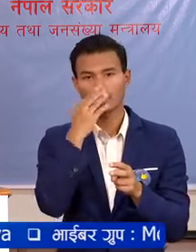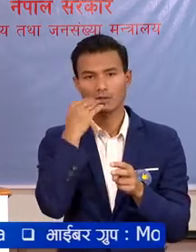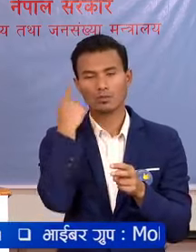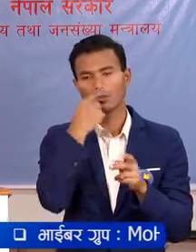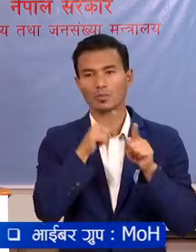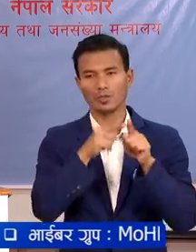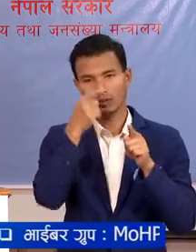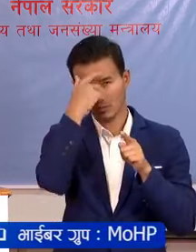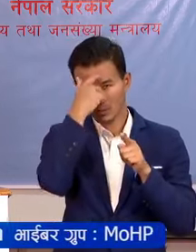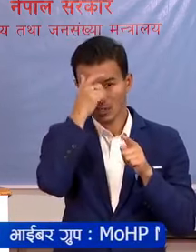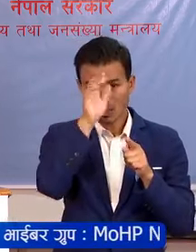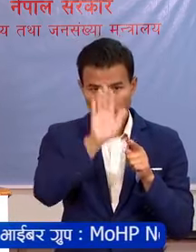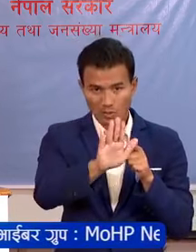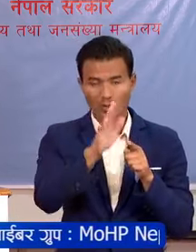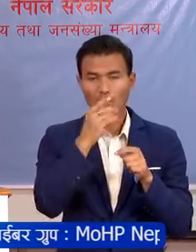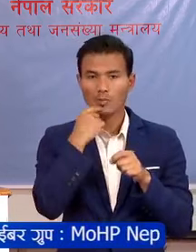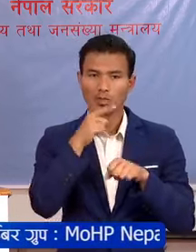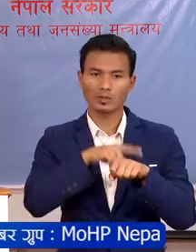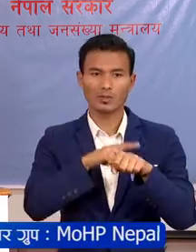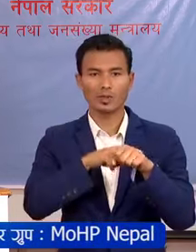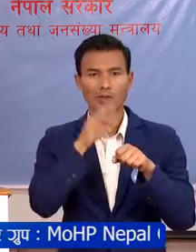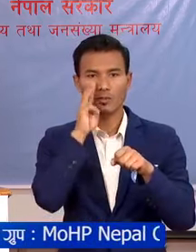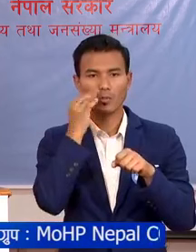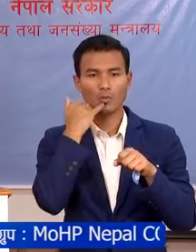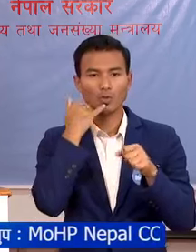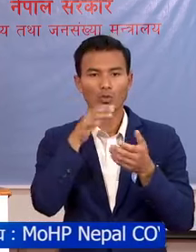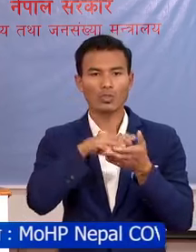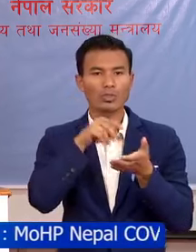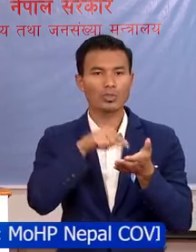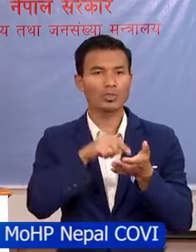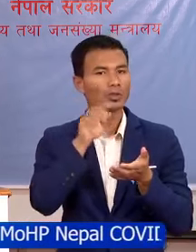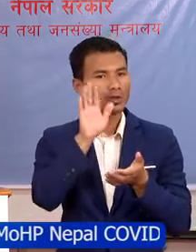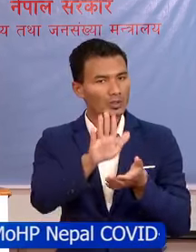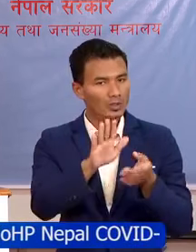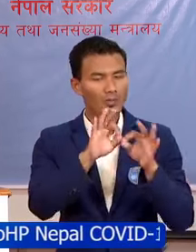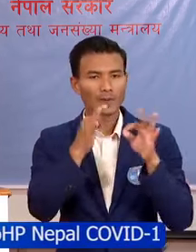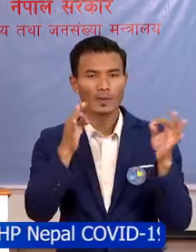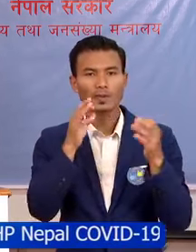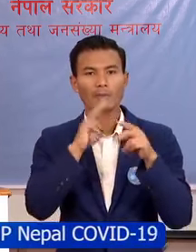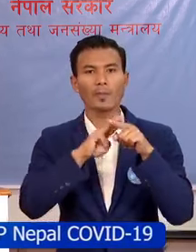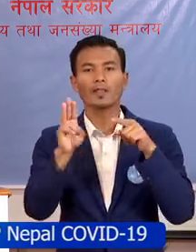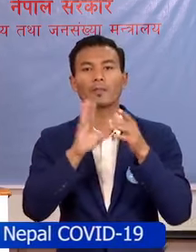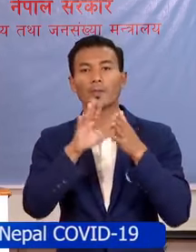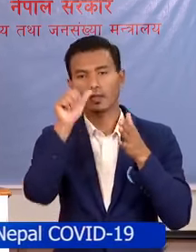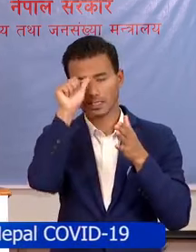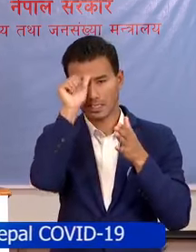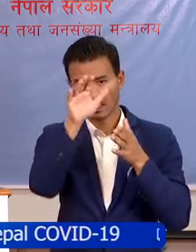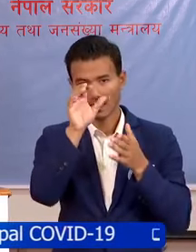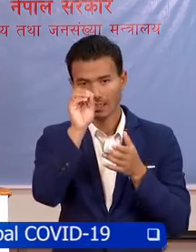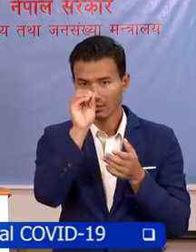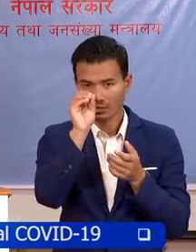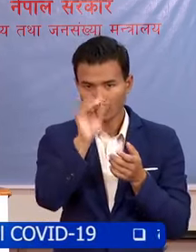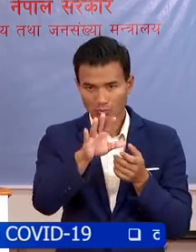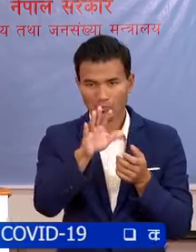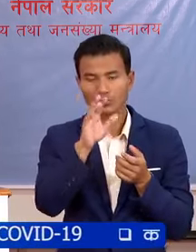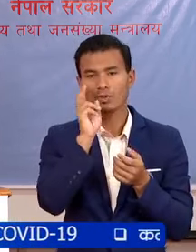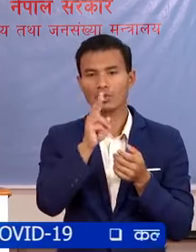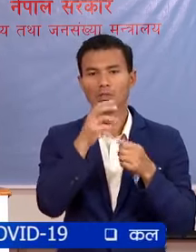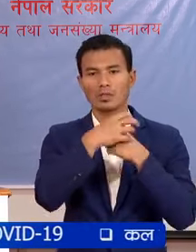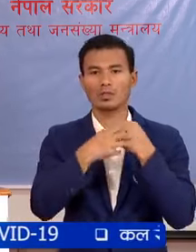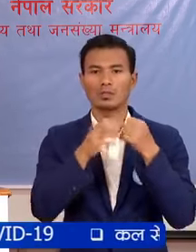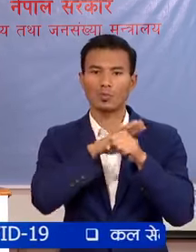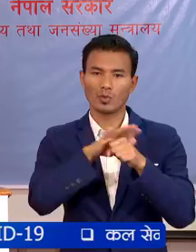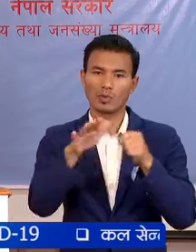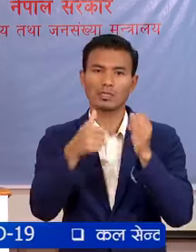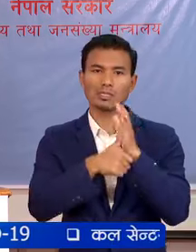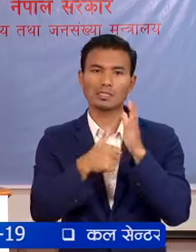कशेले पने समास समय मां हम्रा कॉल सेंटर रोड शन और विविन न माध्यम बाट आयाले जान कार दिनोश रा हम्रो देश बारी चाहिए यो